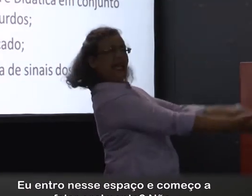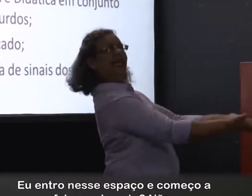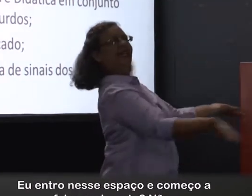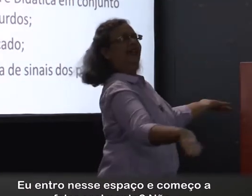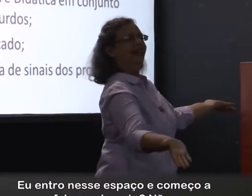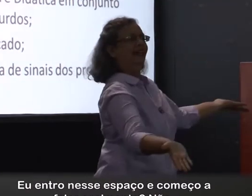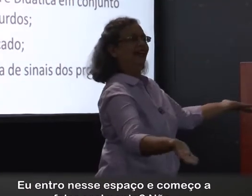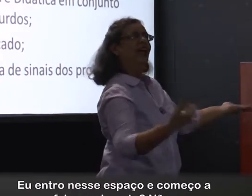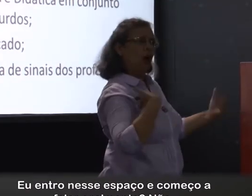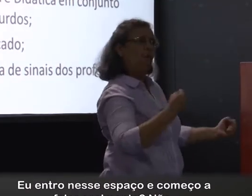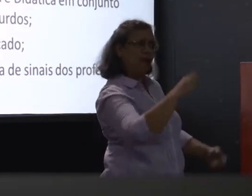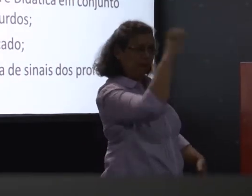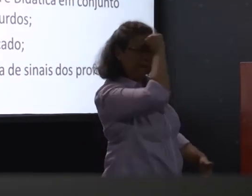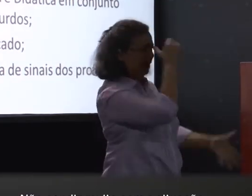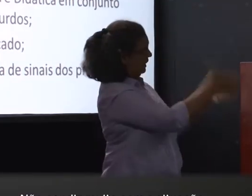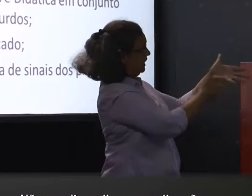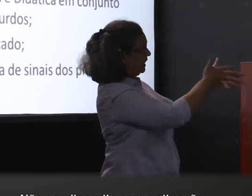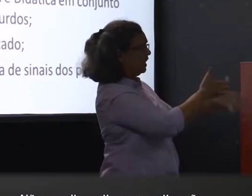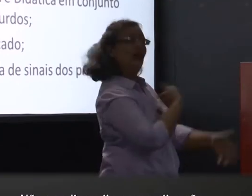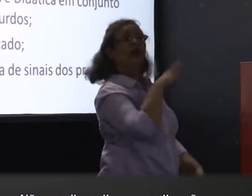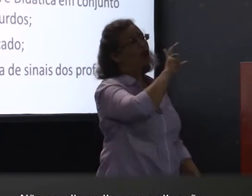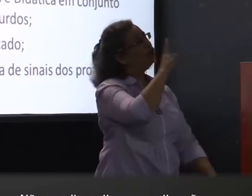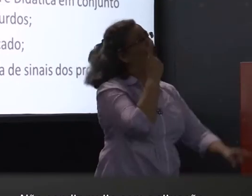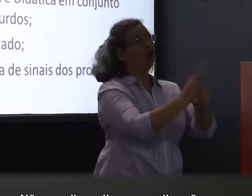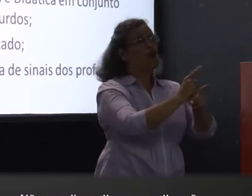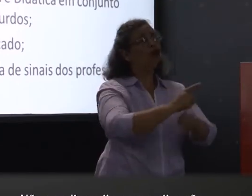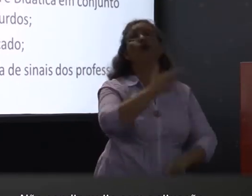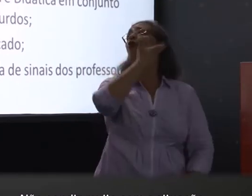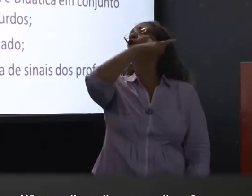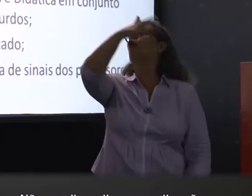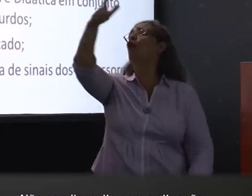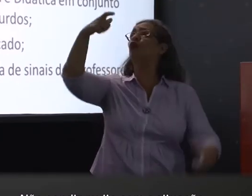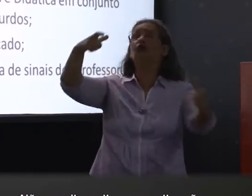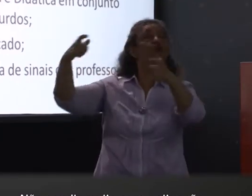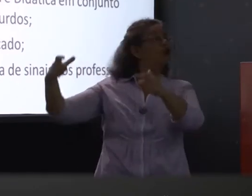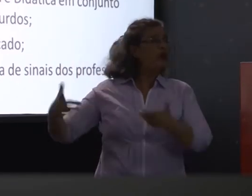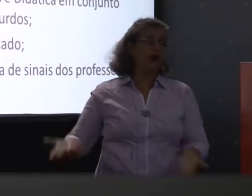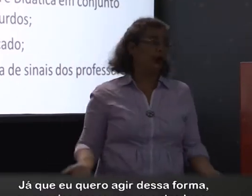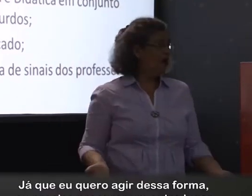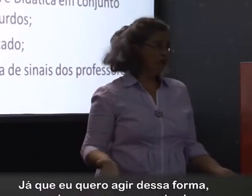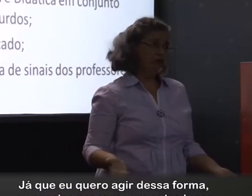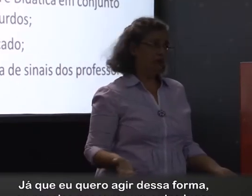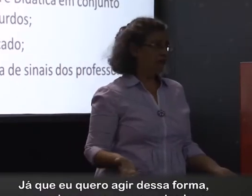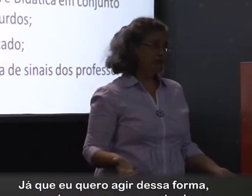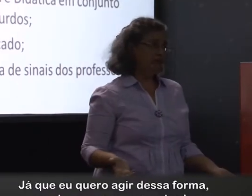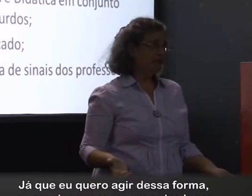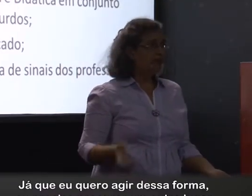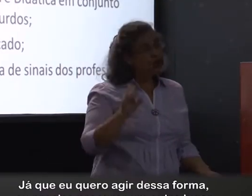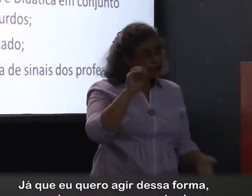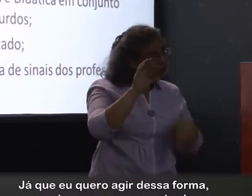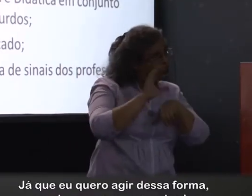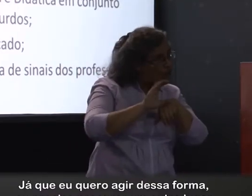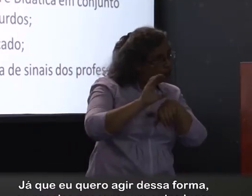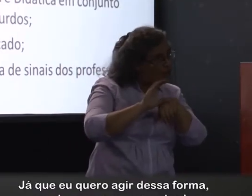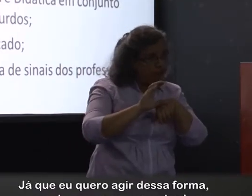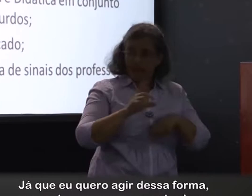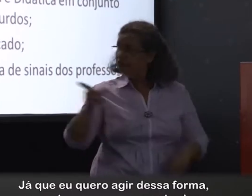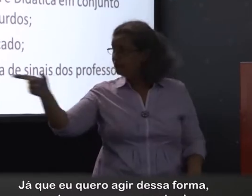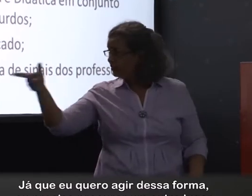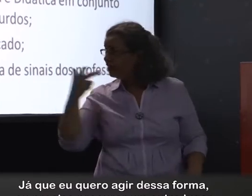oralmente, não condiz muito com a situação. Então, já que eu quero agir dessa forma, eu preciso procurar um outro lugar